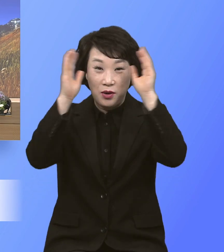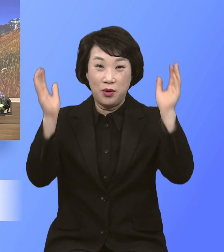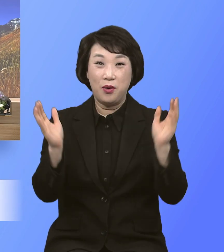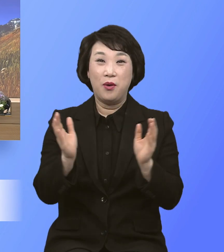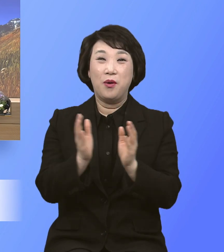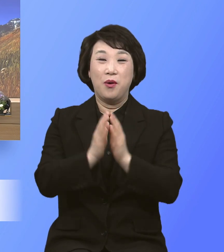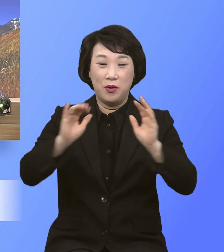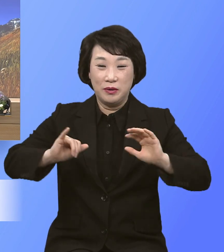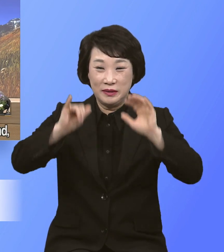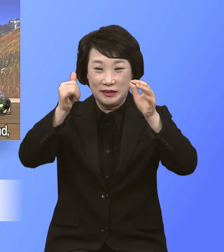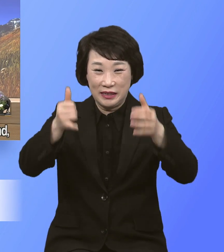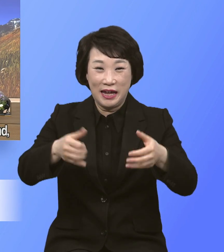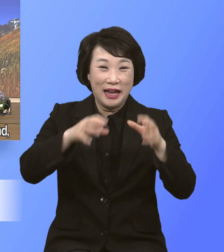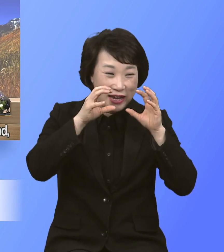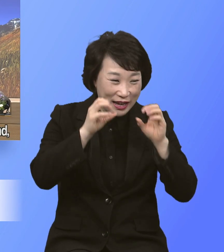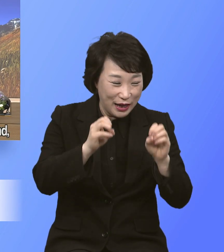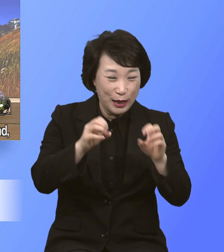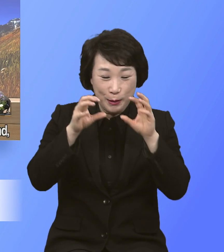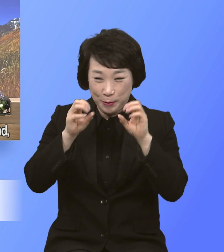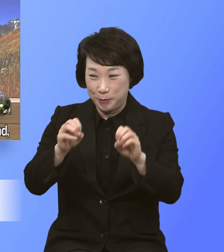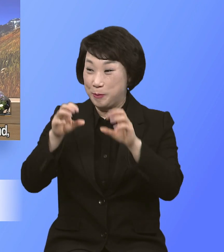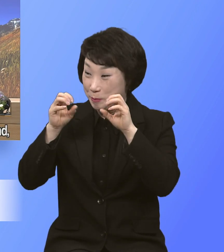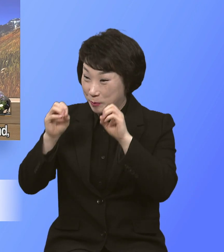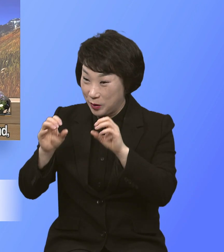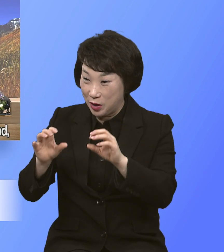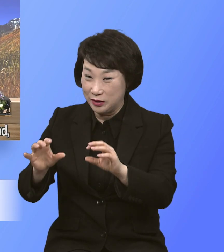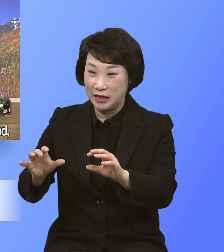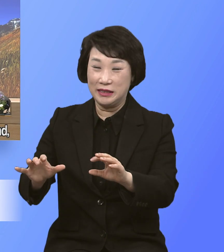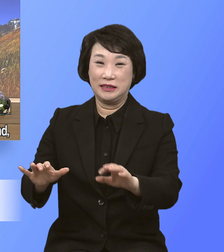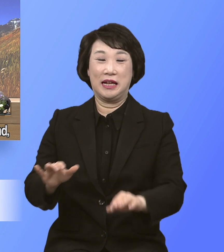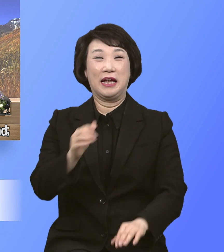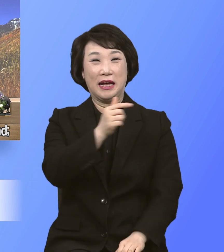소식을 온 세상